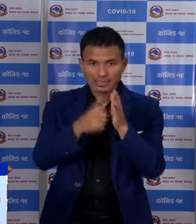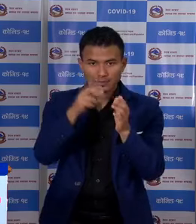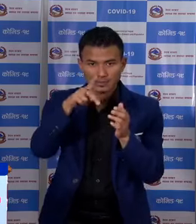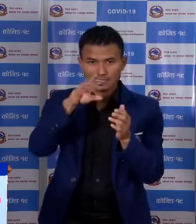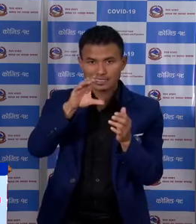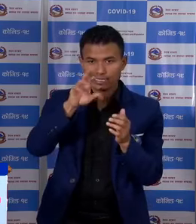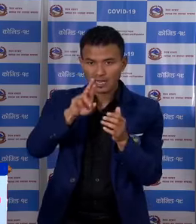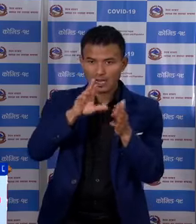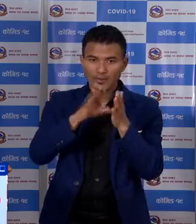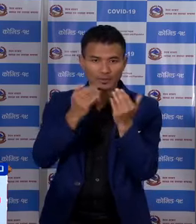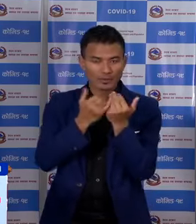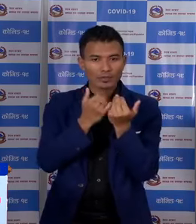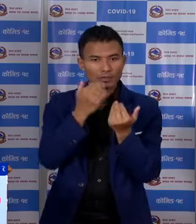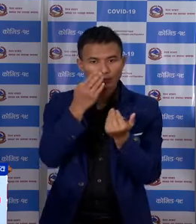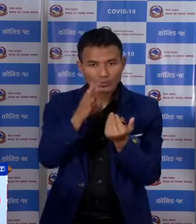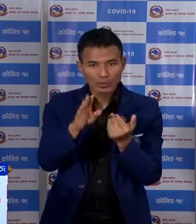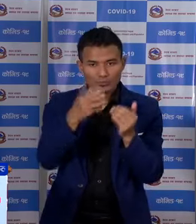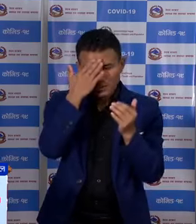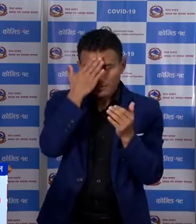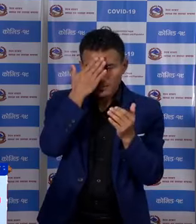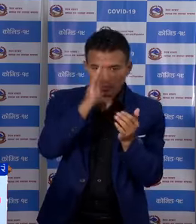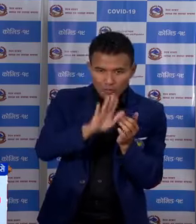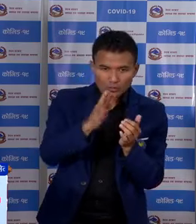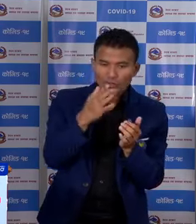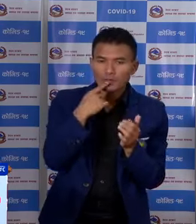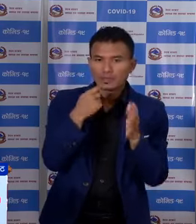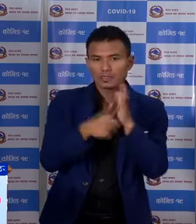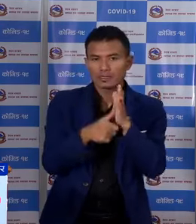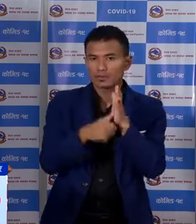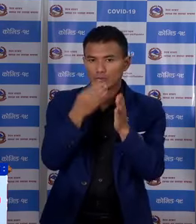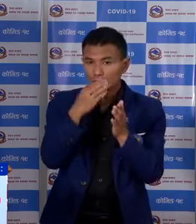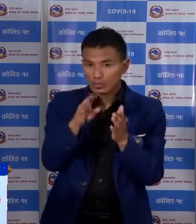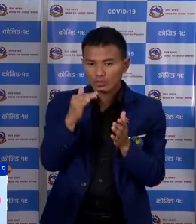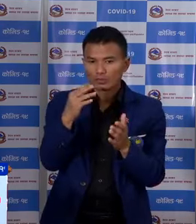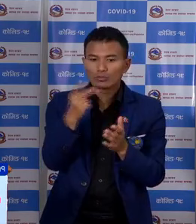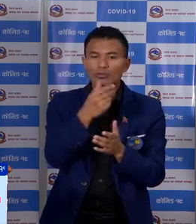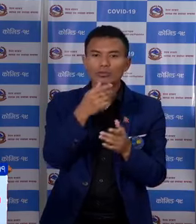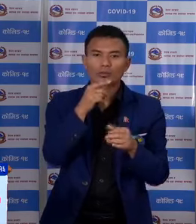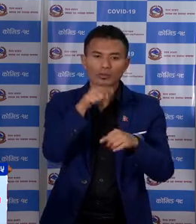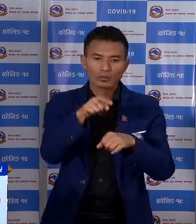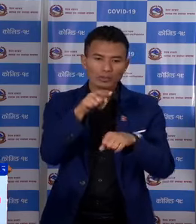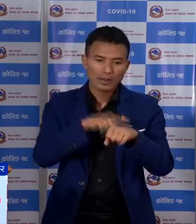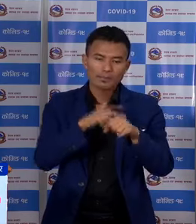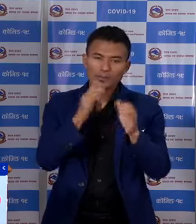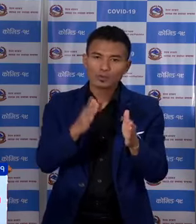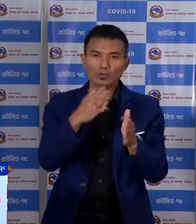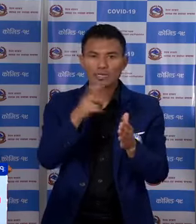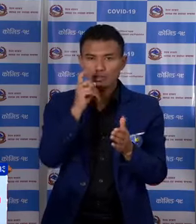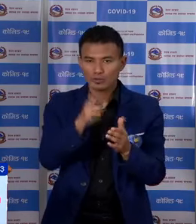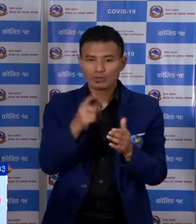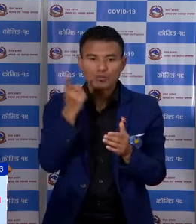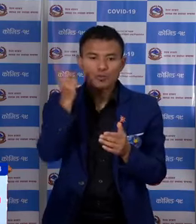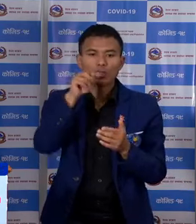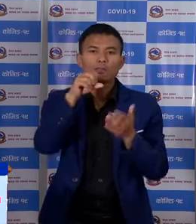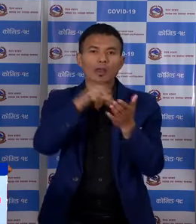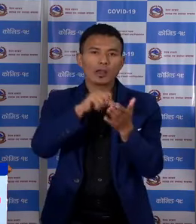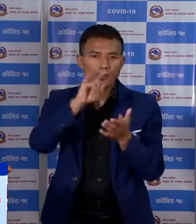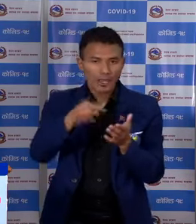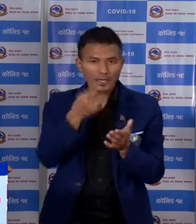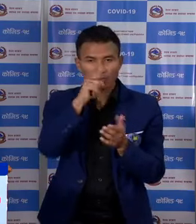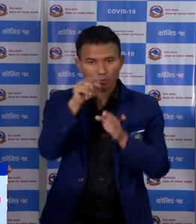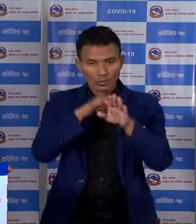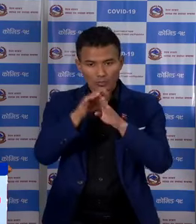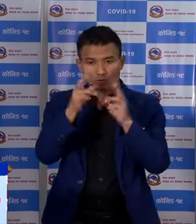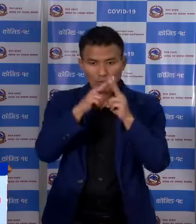पीसे अरवी दिवाट गर्छाँ संक्रमन छकी छाई ना बनेर पर्तालाउन लाई तियो चाहिए ततका आलको लागी तियो बेला सम्मा को लागी हो नेक्स टे भोली पलट फेरी